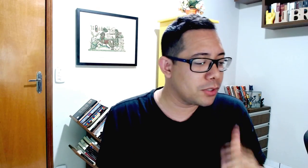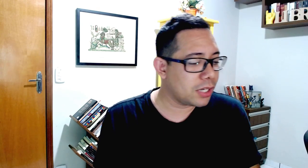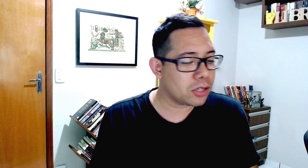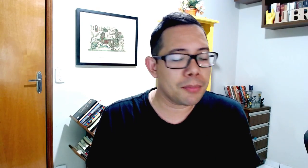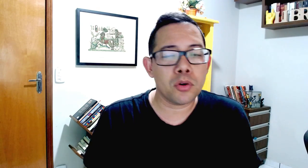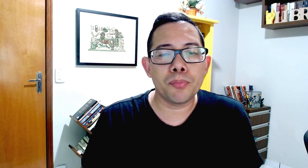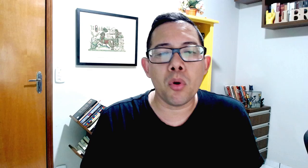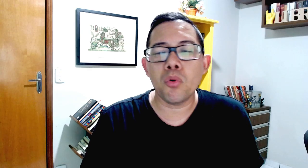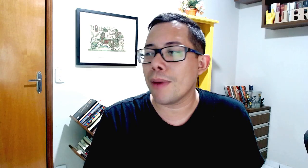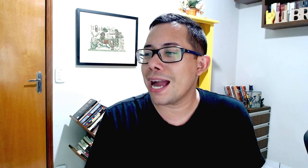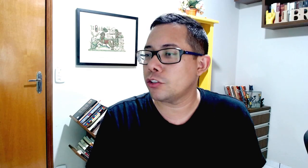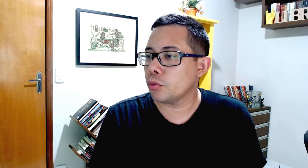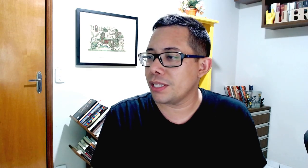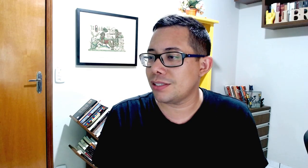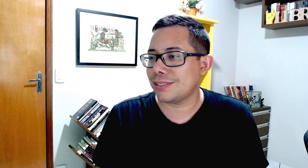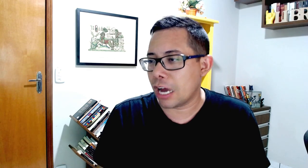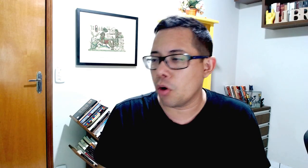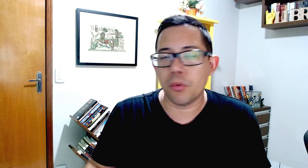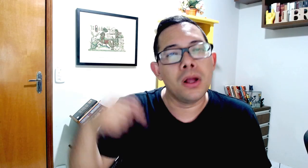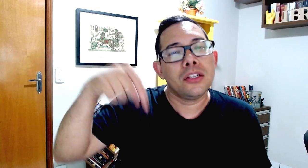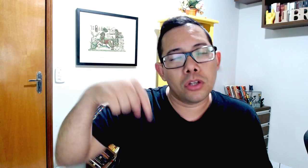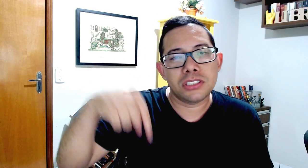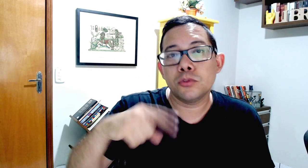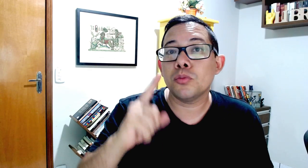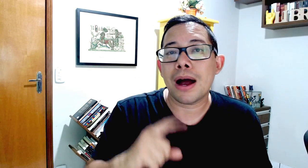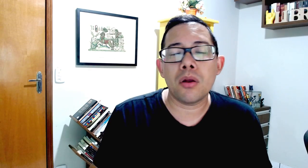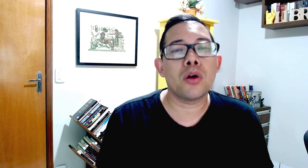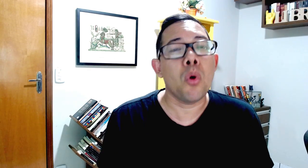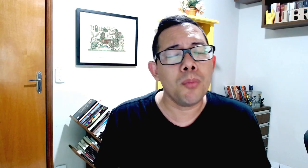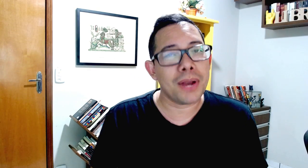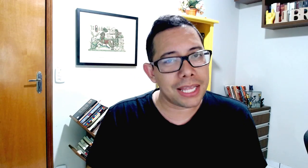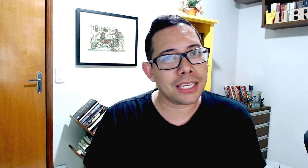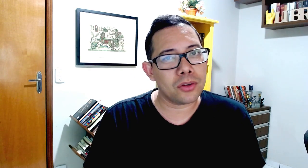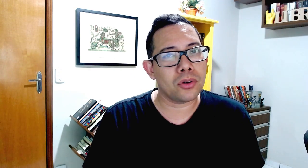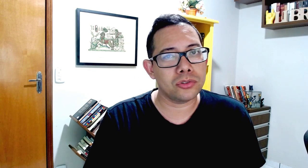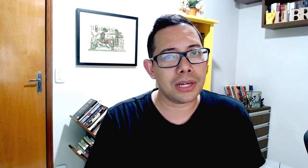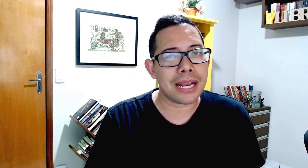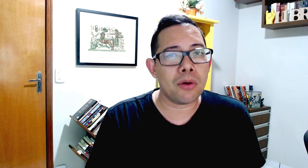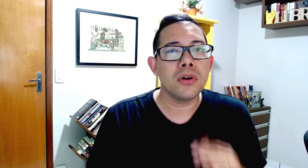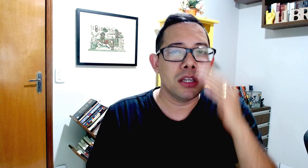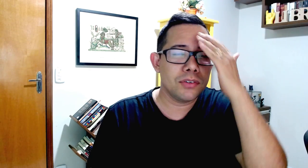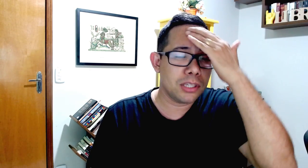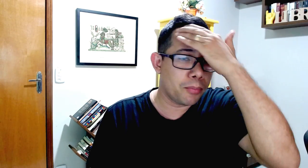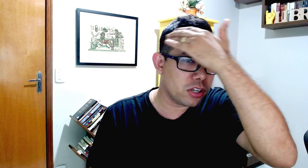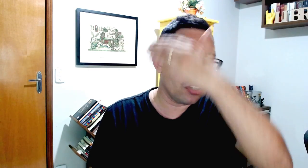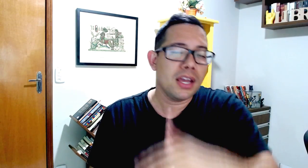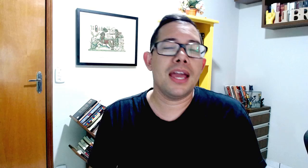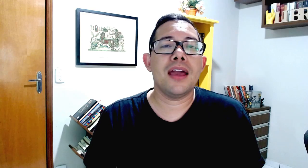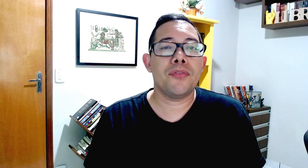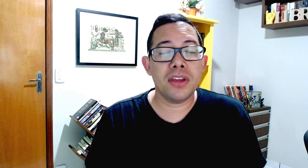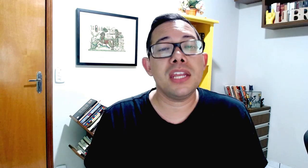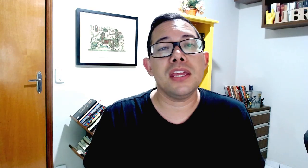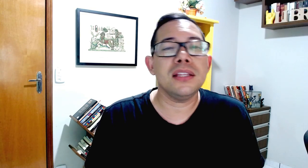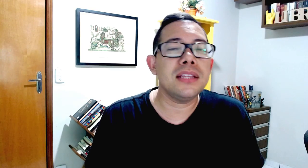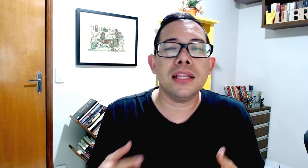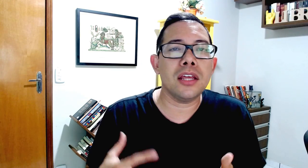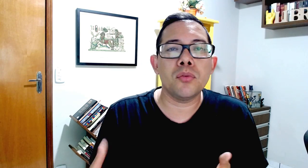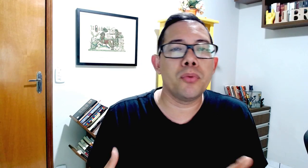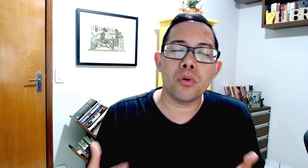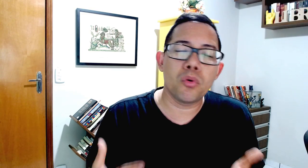gente Jamais eu quero saber um pouco mais sobre esse Salmo nós temos uma aula completa que nosso canal que você pode ver e entender um